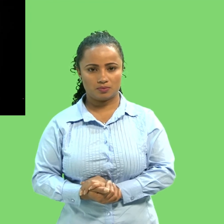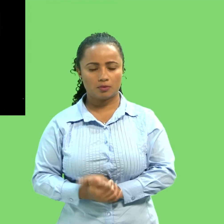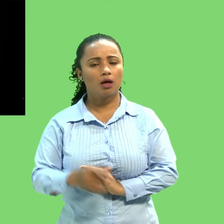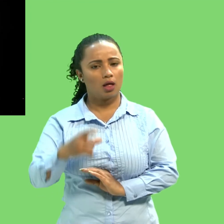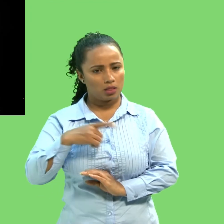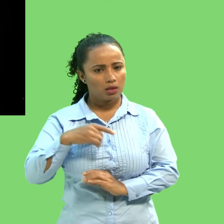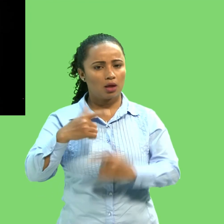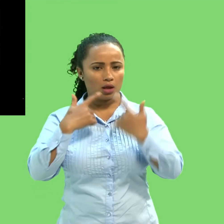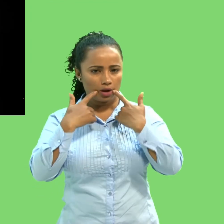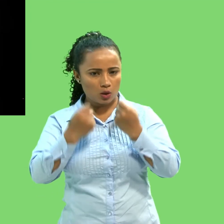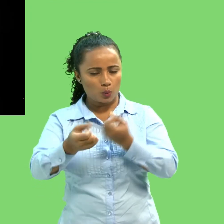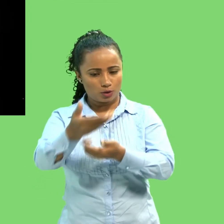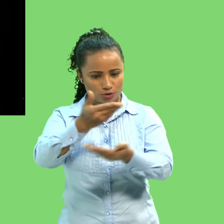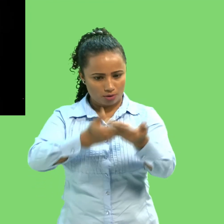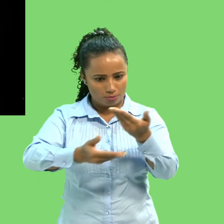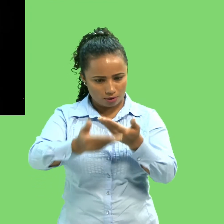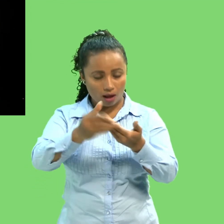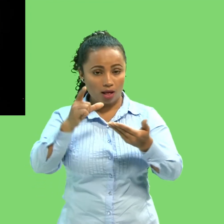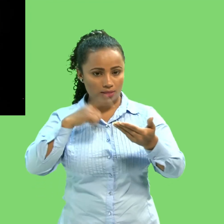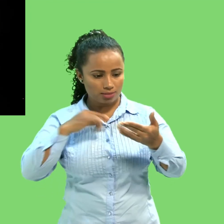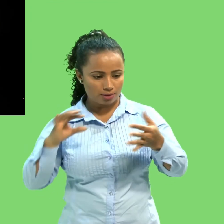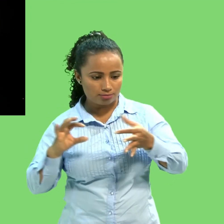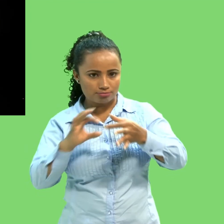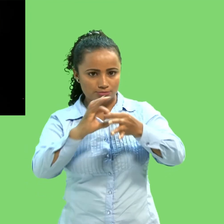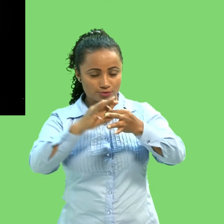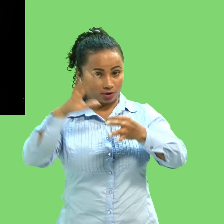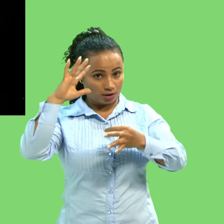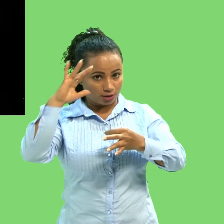teoria, temos aqui a prática,